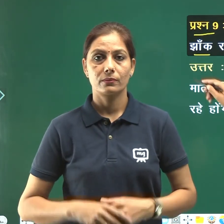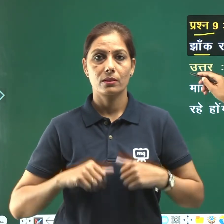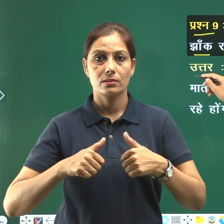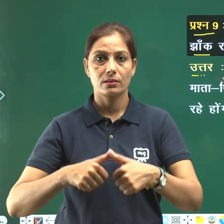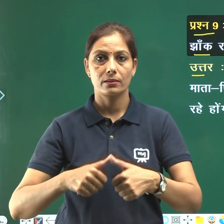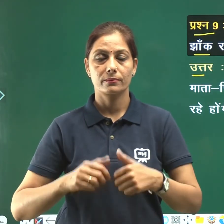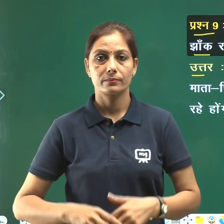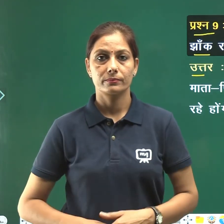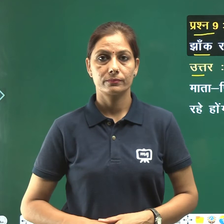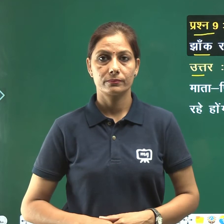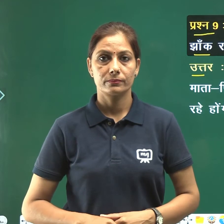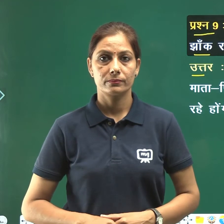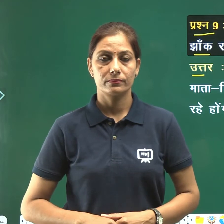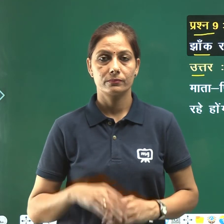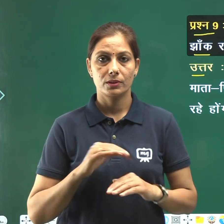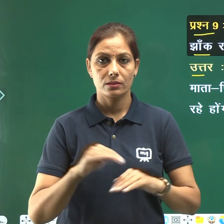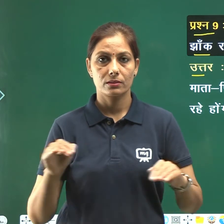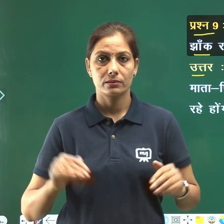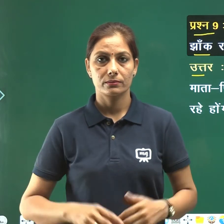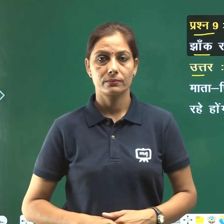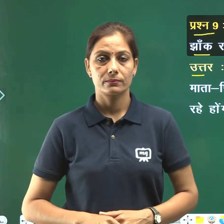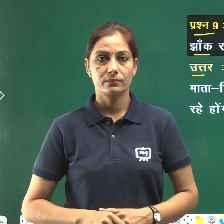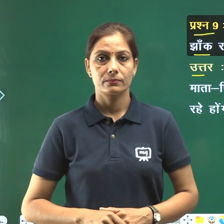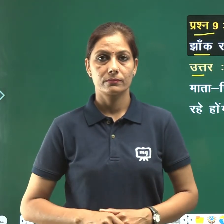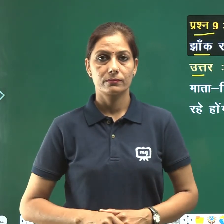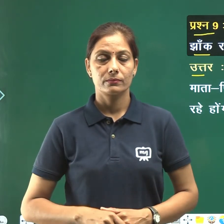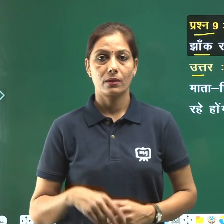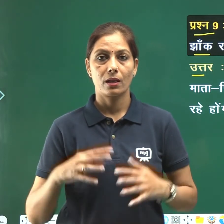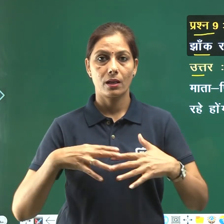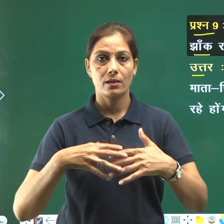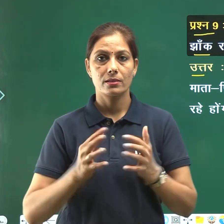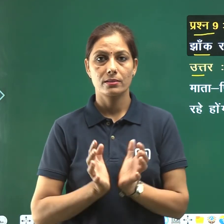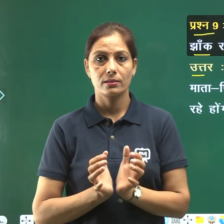उत्तर है बच्चे नीड से